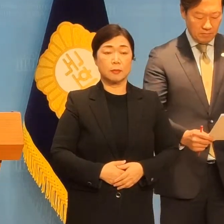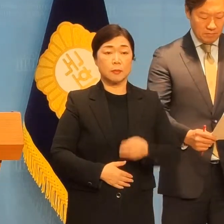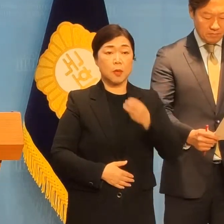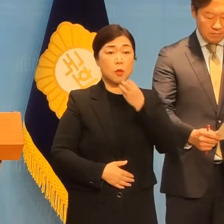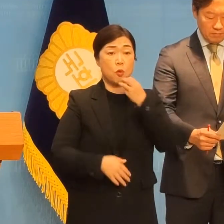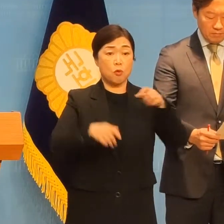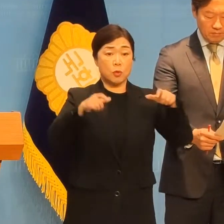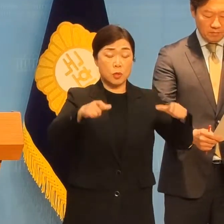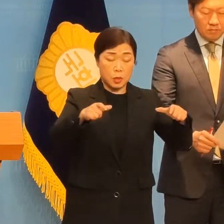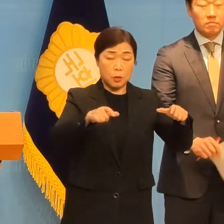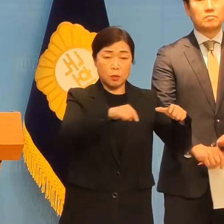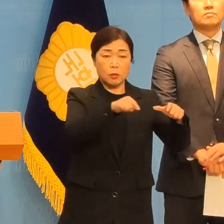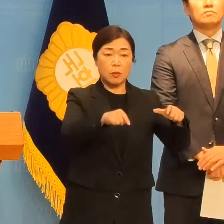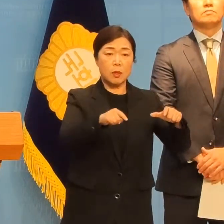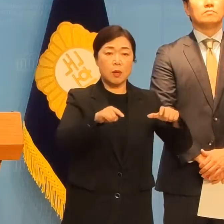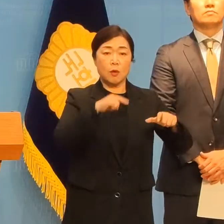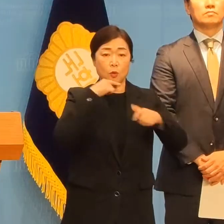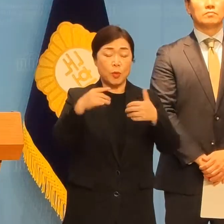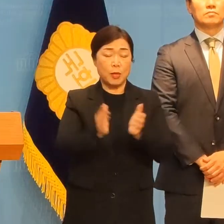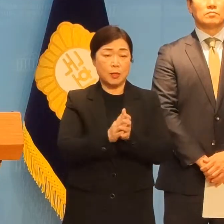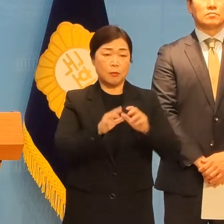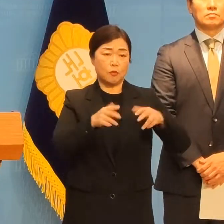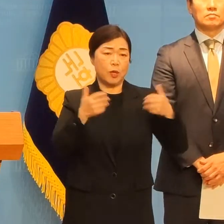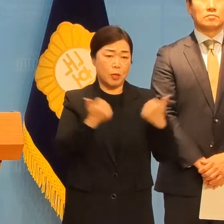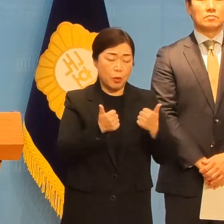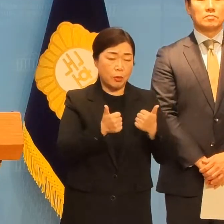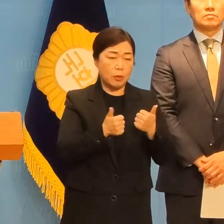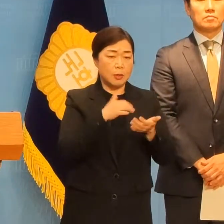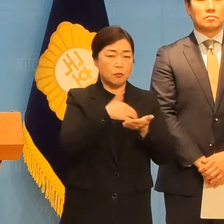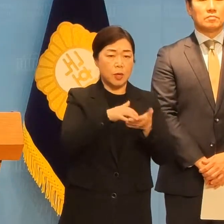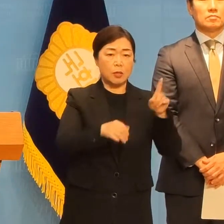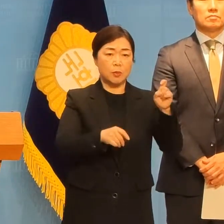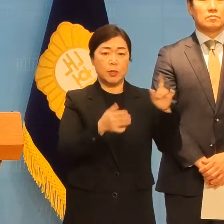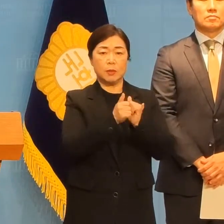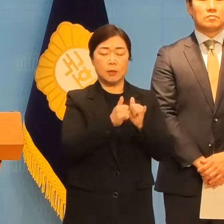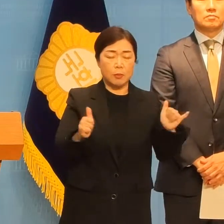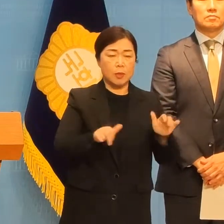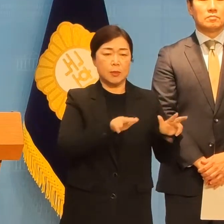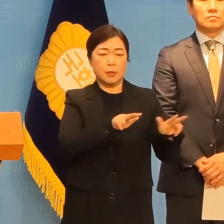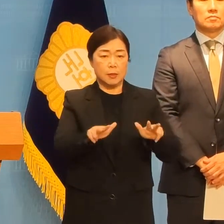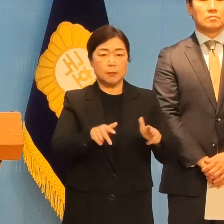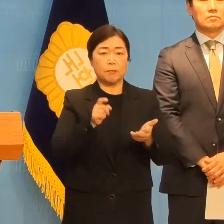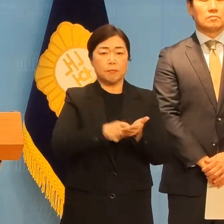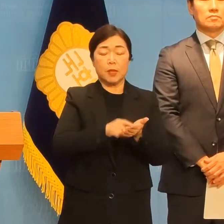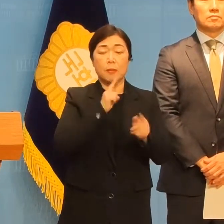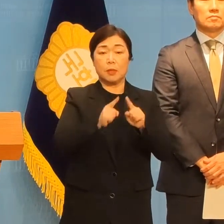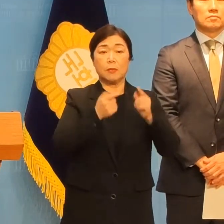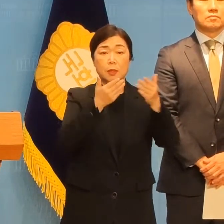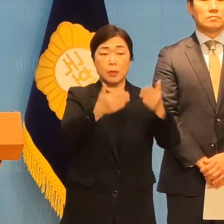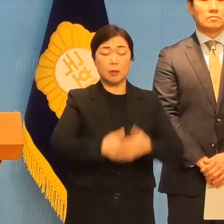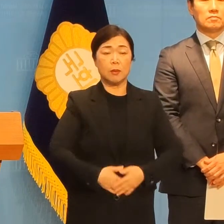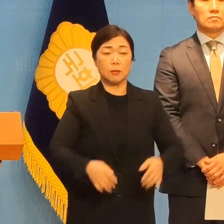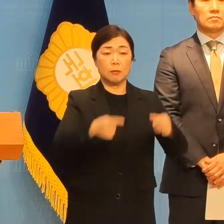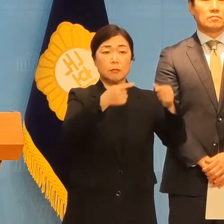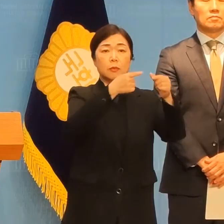서울지역 국민의힘 국회의원 11인은 일제히 촉구합니다.